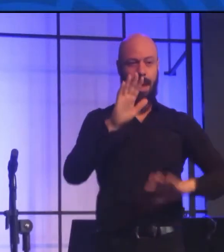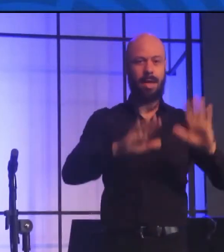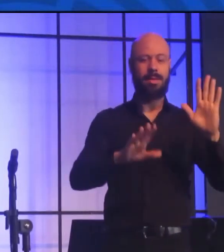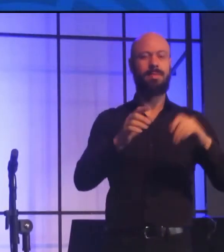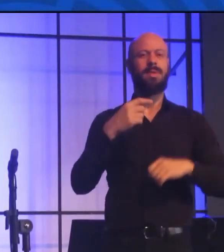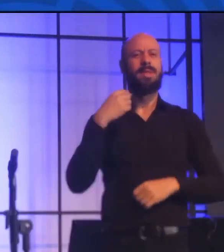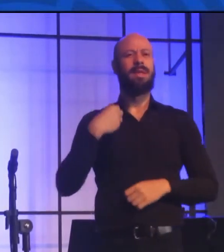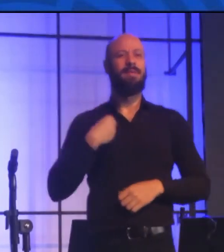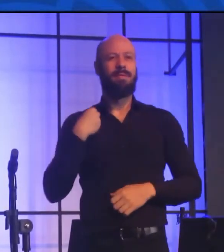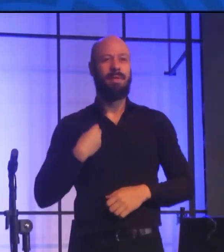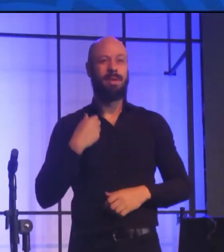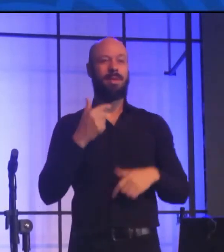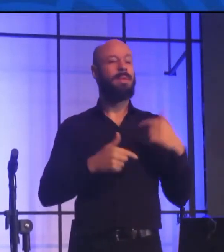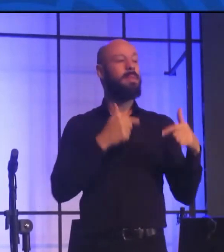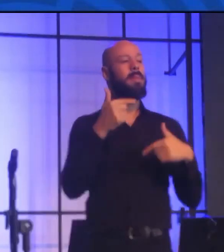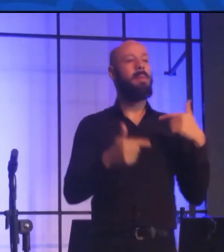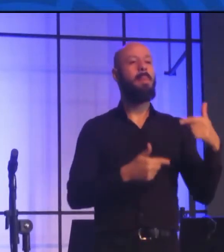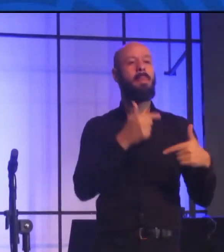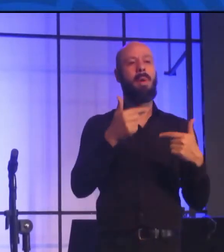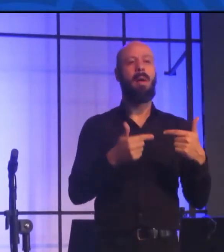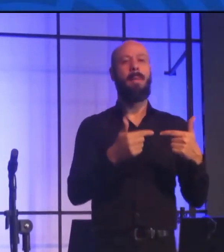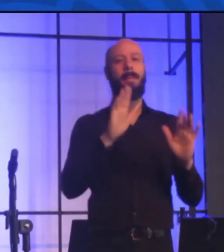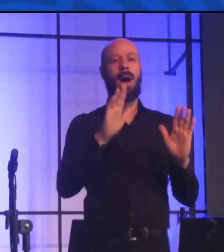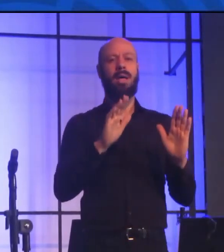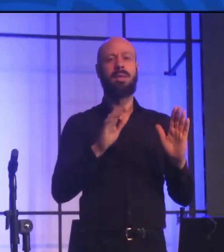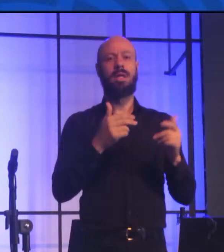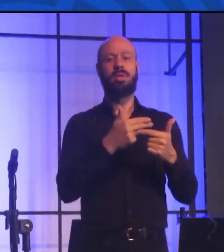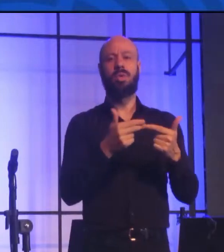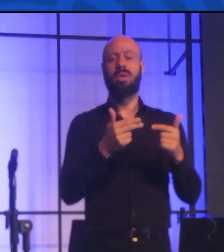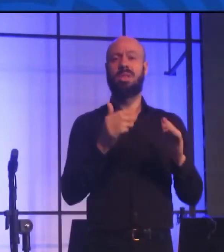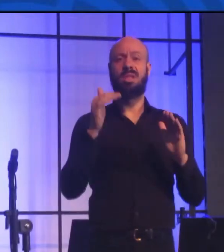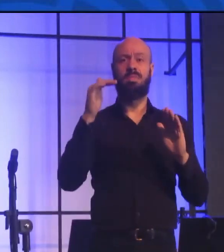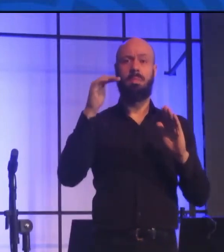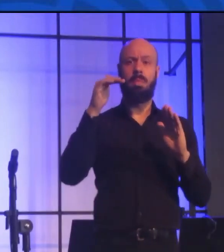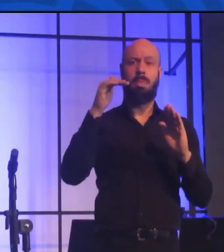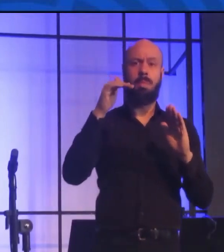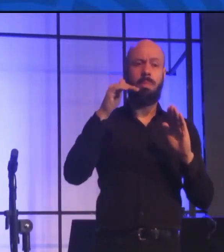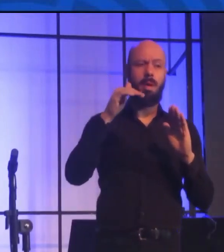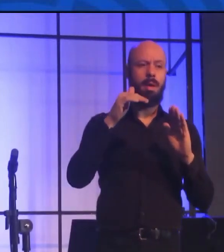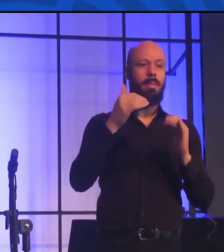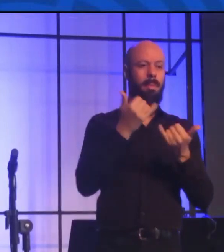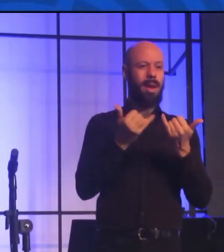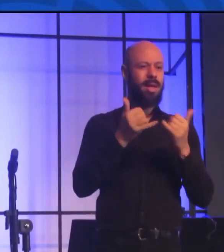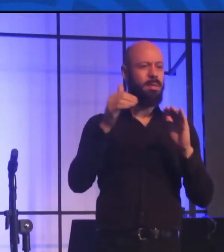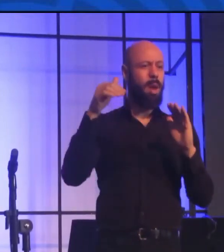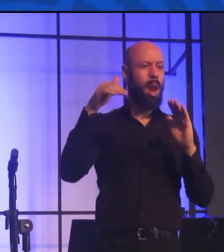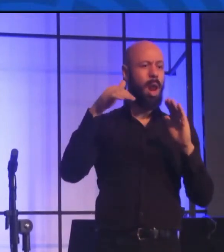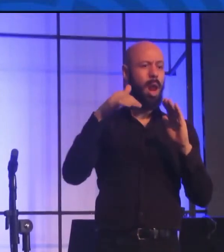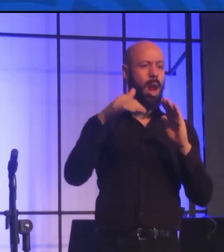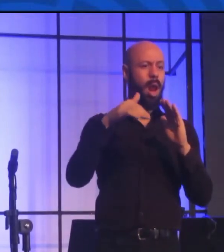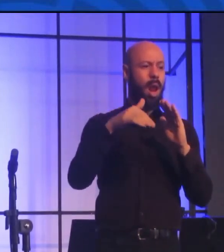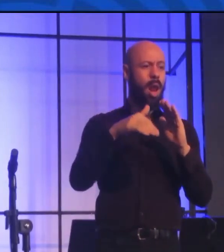vida? Você já esteve indo bem, fazendo algo e de repente,